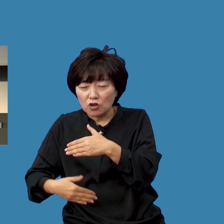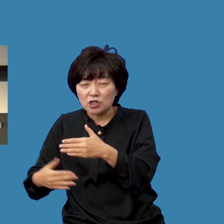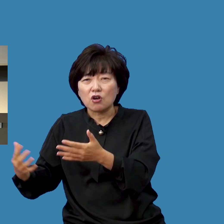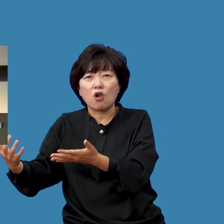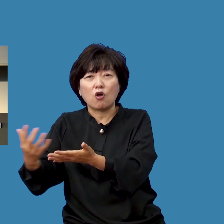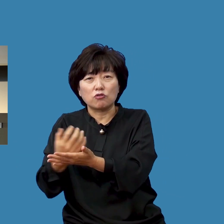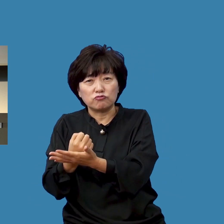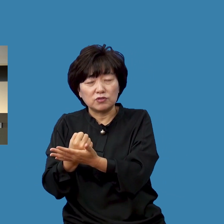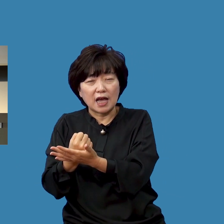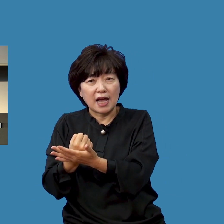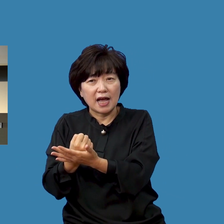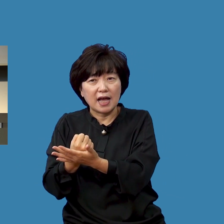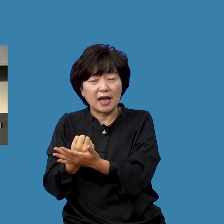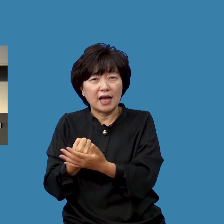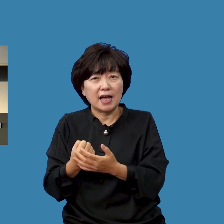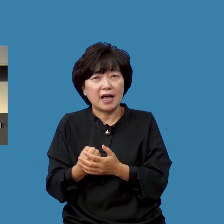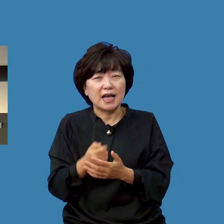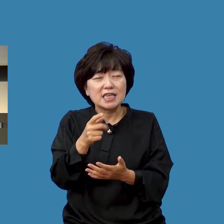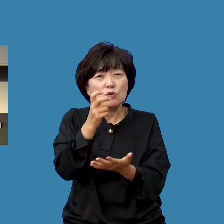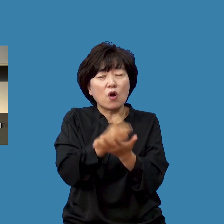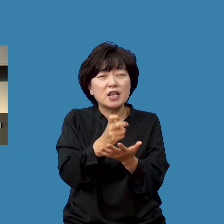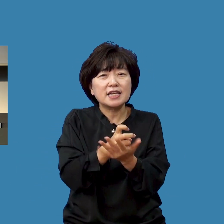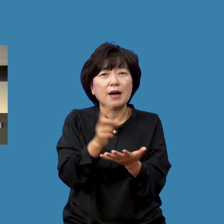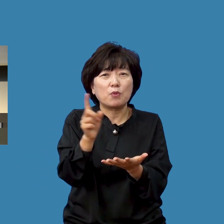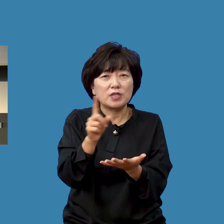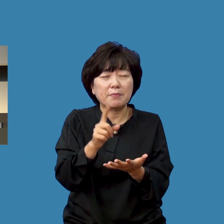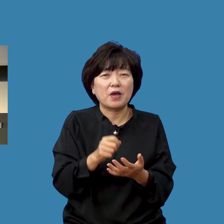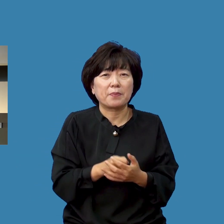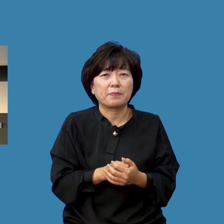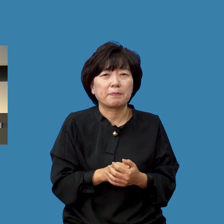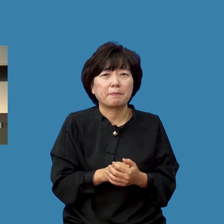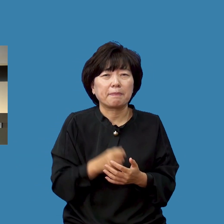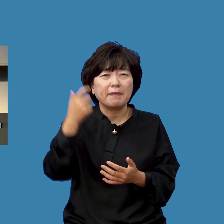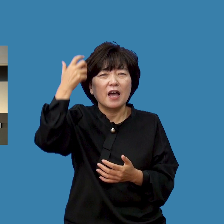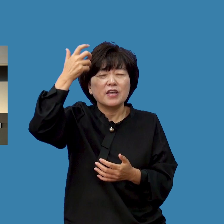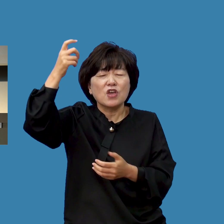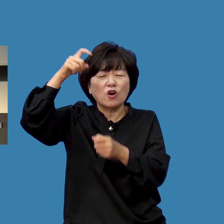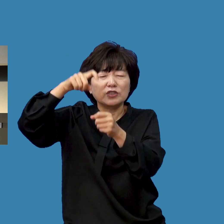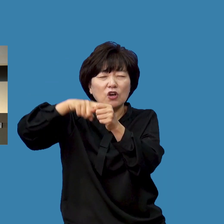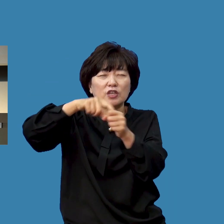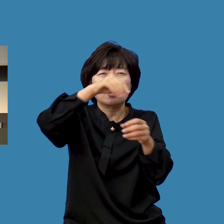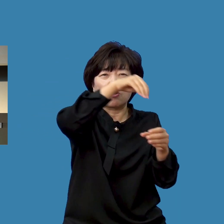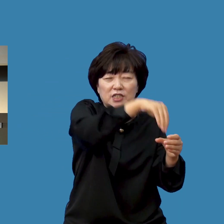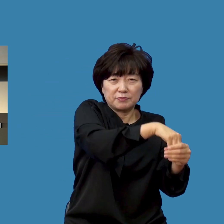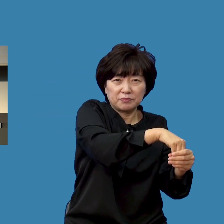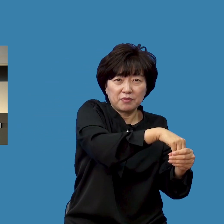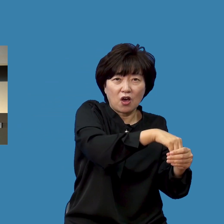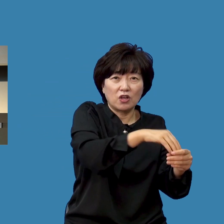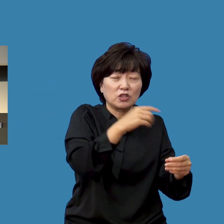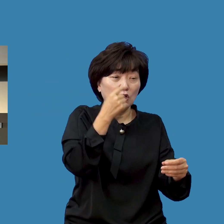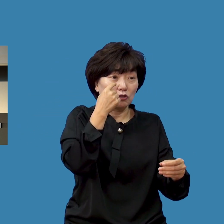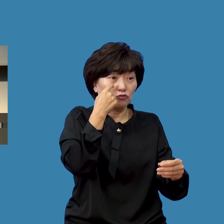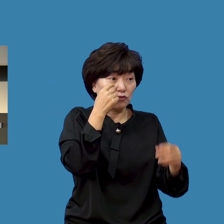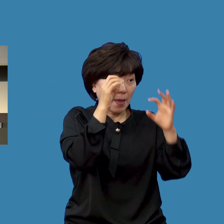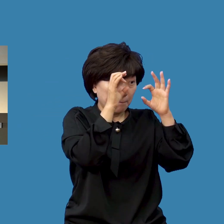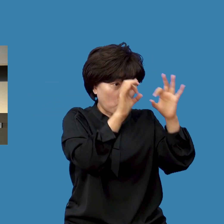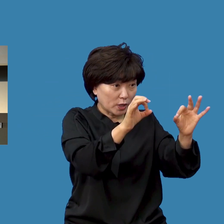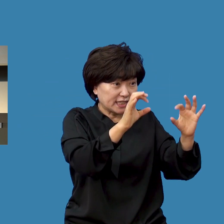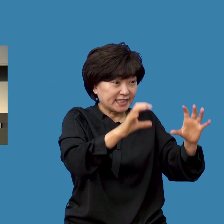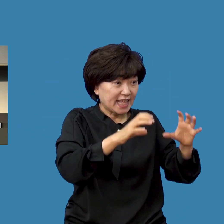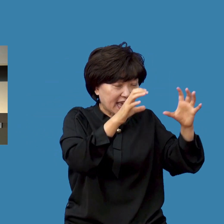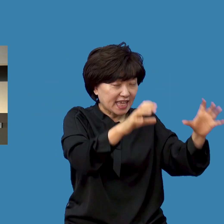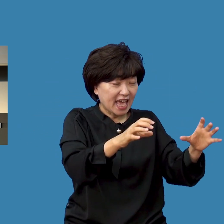심으면 육적인 것을 거둔다. 자, 이 원리가 뭐냐면 영적인 것을